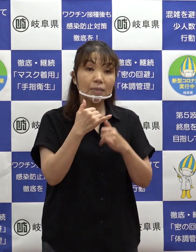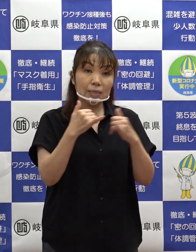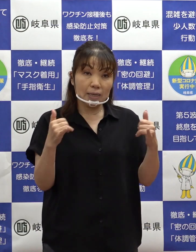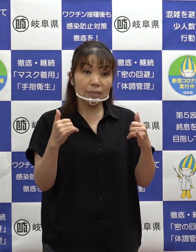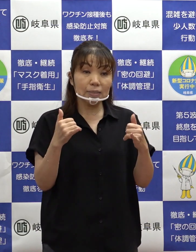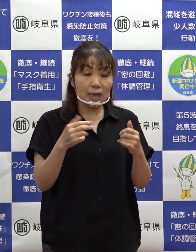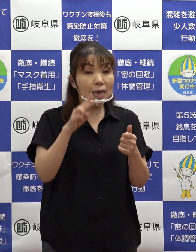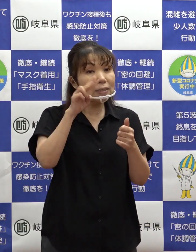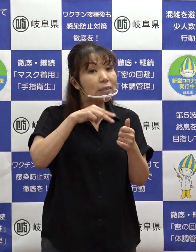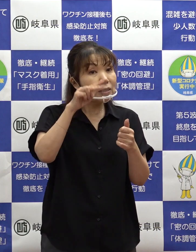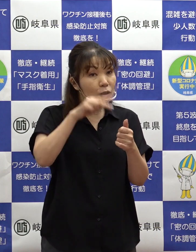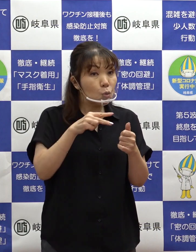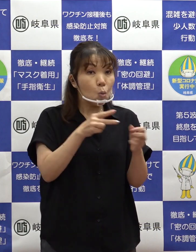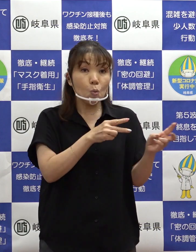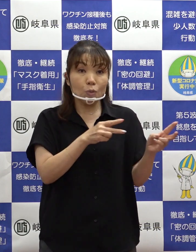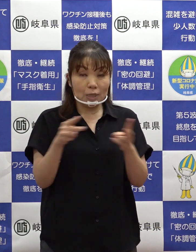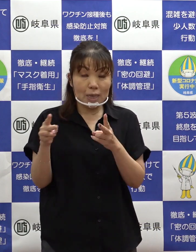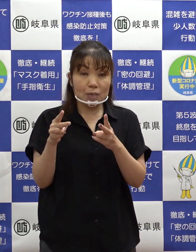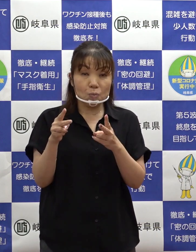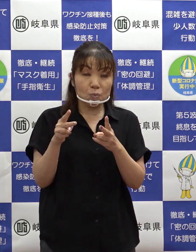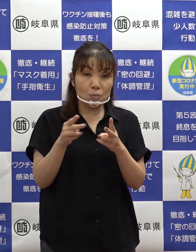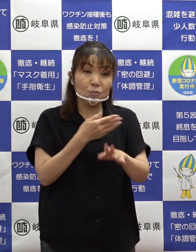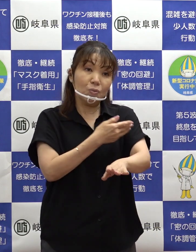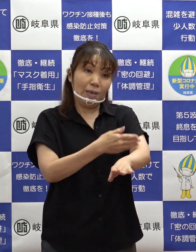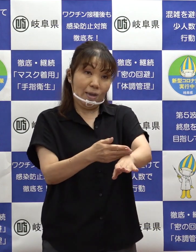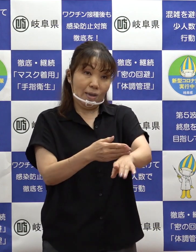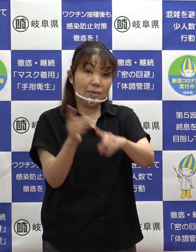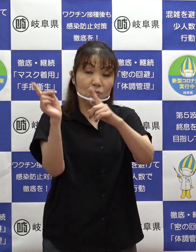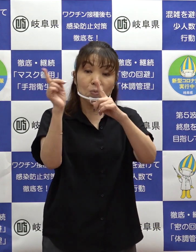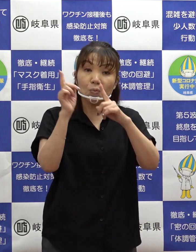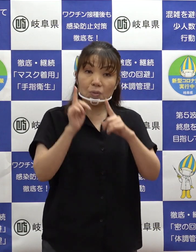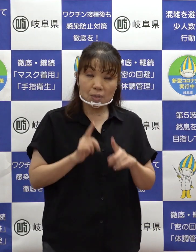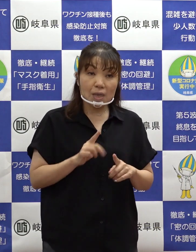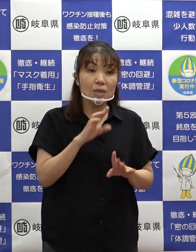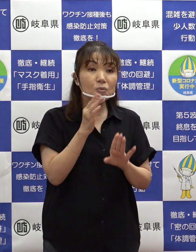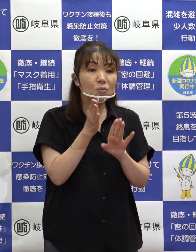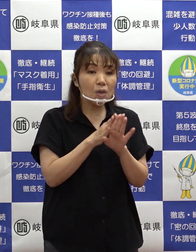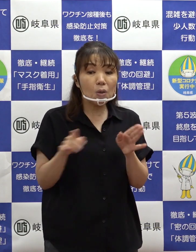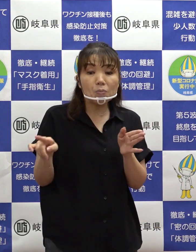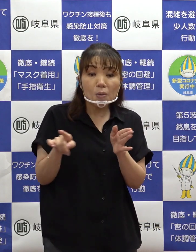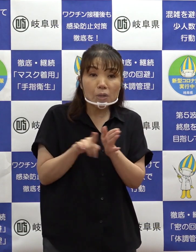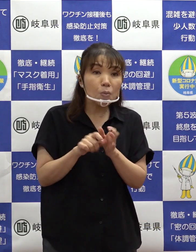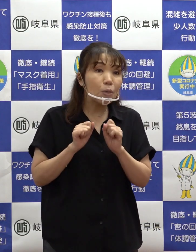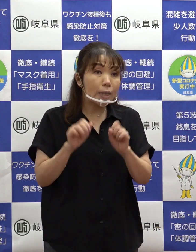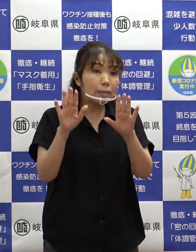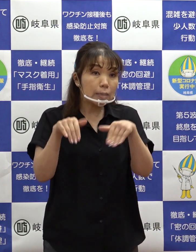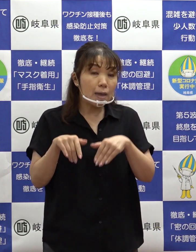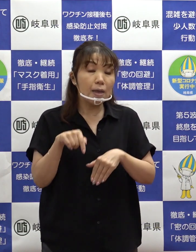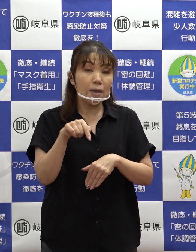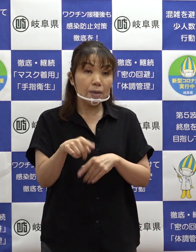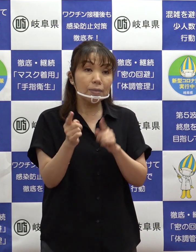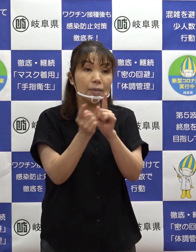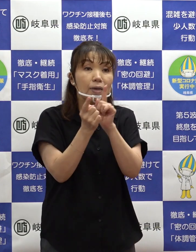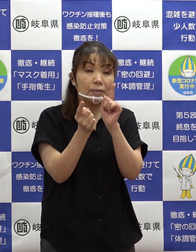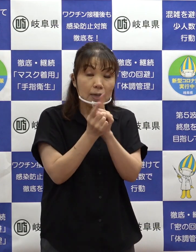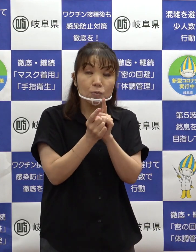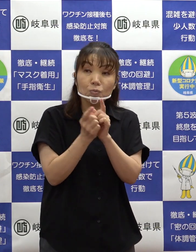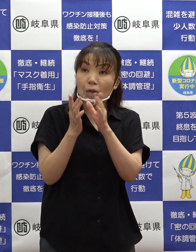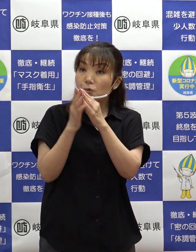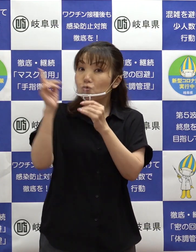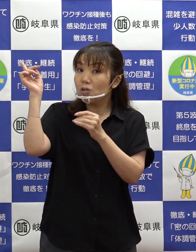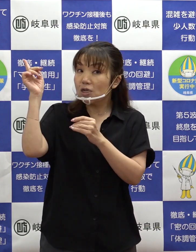という、まあ、国は国としての流れがあって、で、まあ、岐阜県としてはすでにやってきたこの対策が、まあ、国の言うです